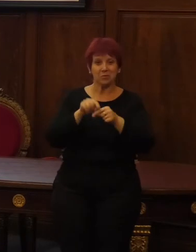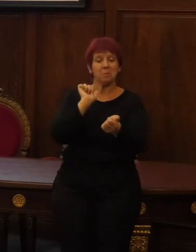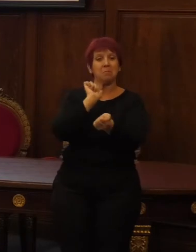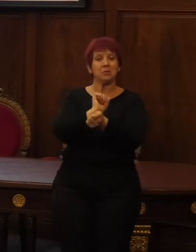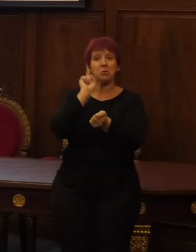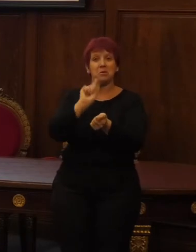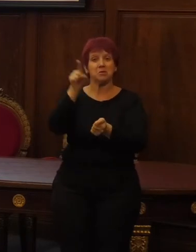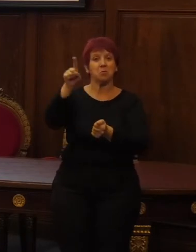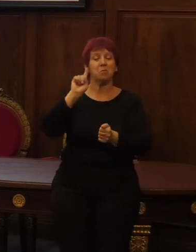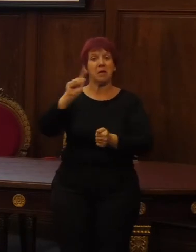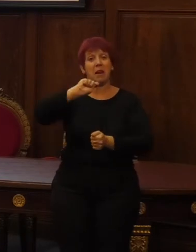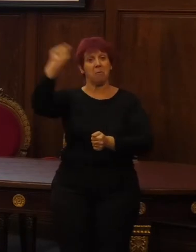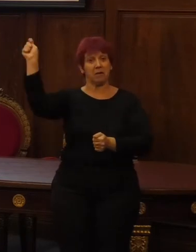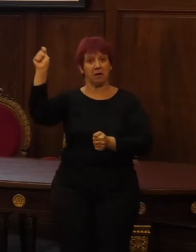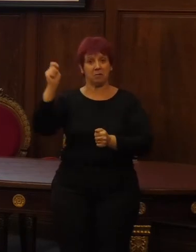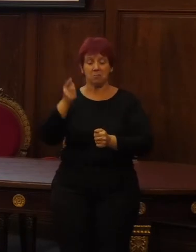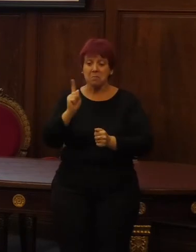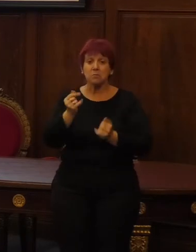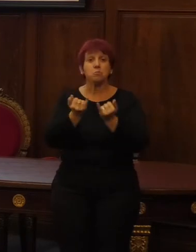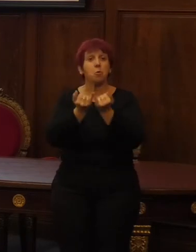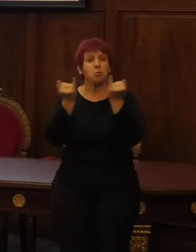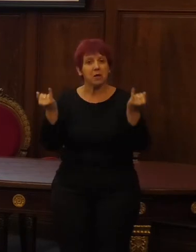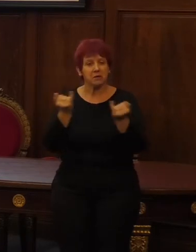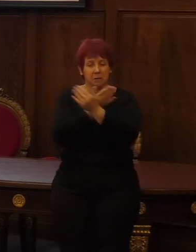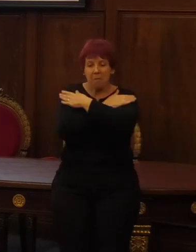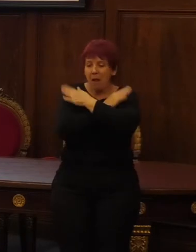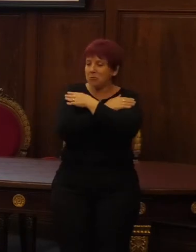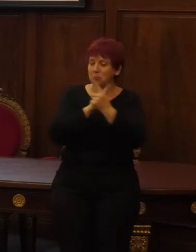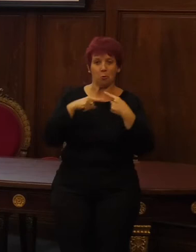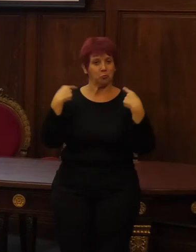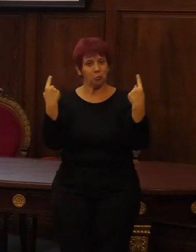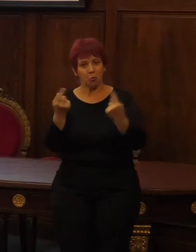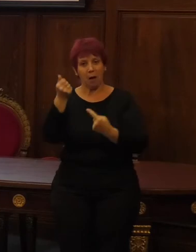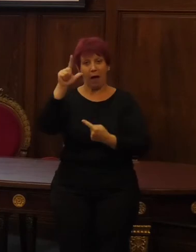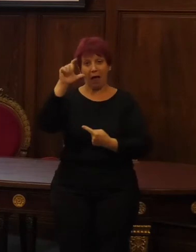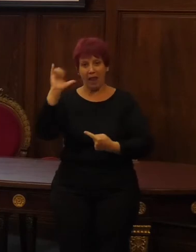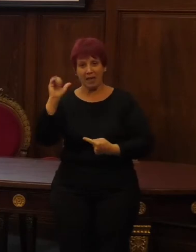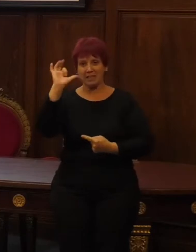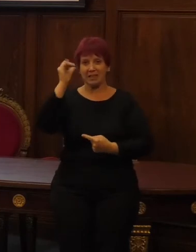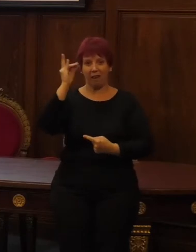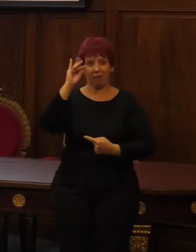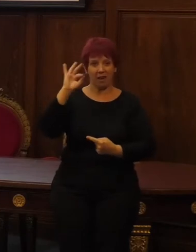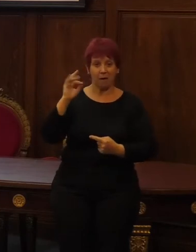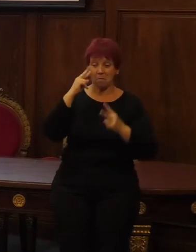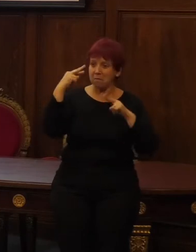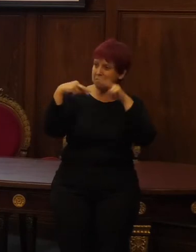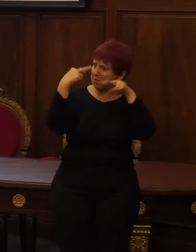de Libertad. ¡Qué día! ¡El día! Abrazo a todos, abrazo a Ale y Sandra, nos veíamos